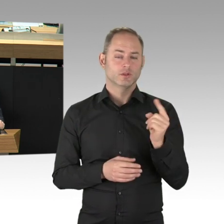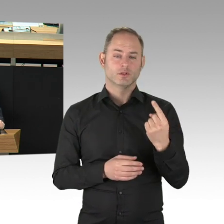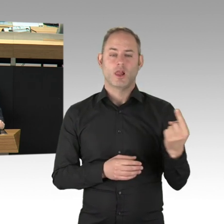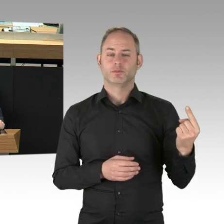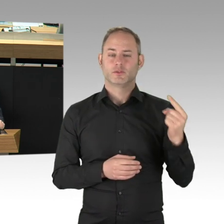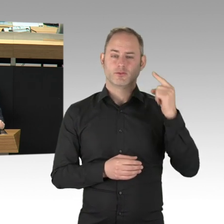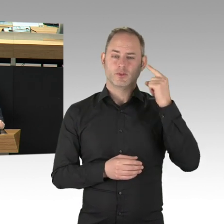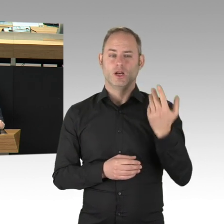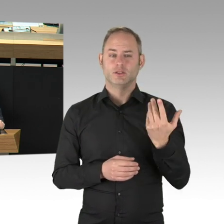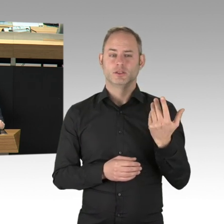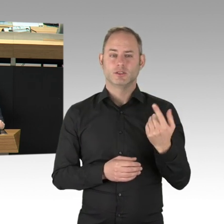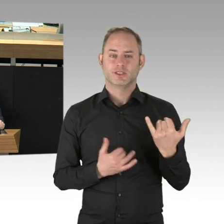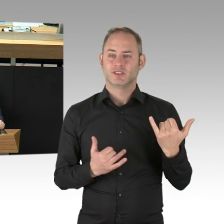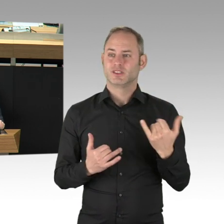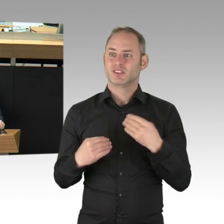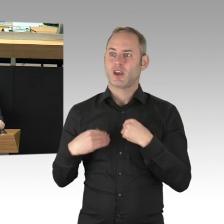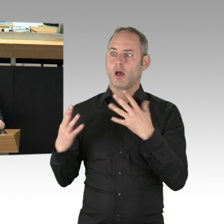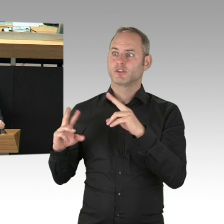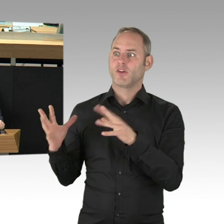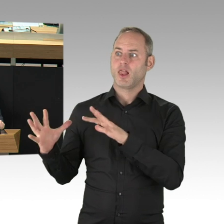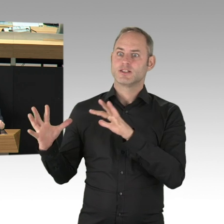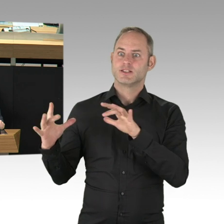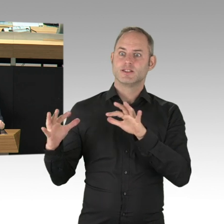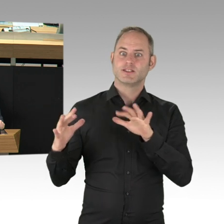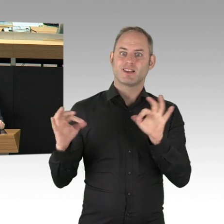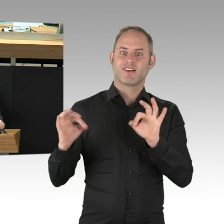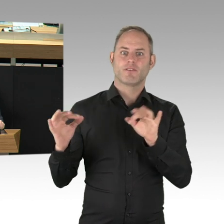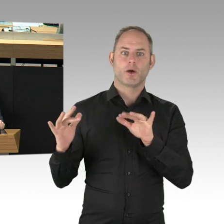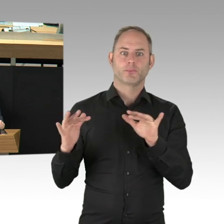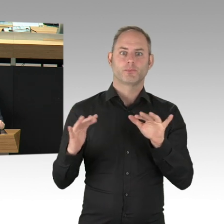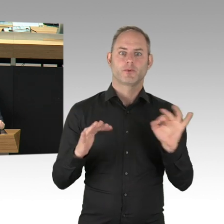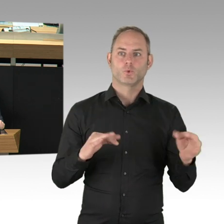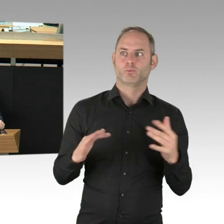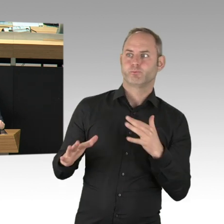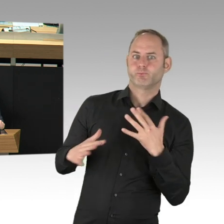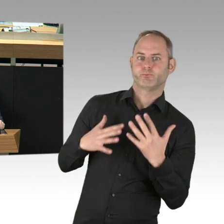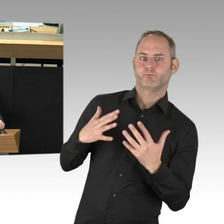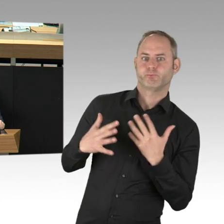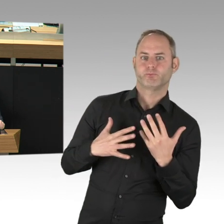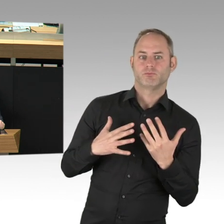darüber debattiert, wie die Rechte palästinensischer Steinewerfer, Bombenleger,